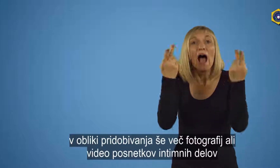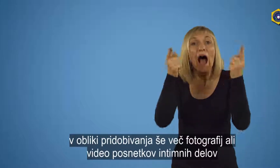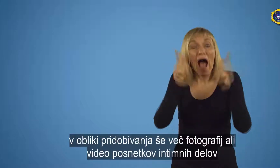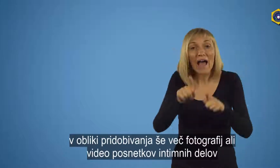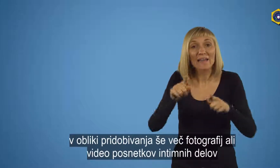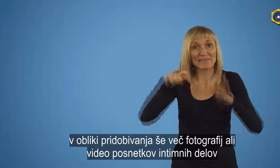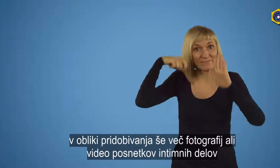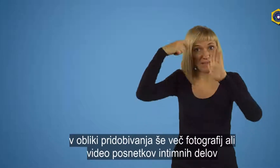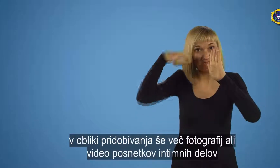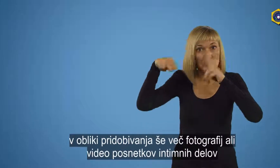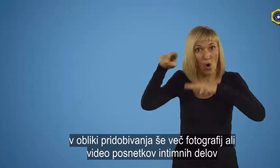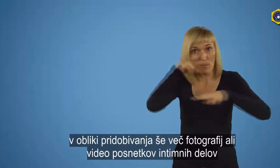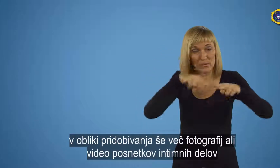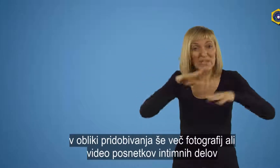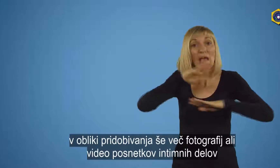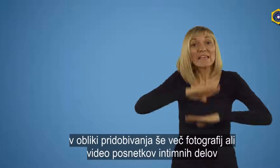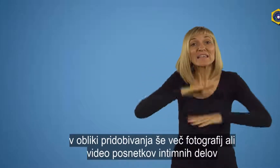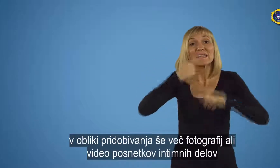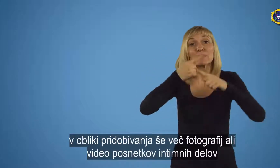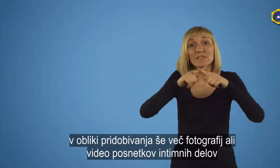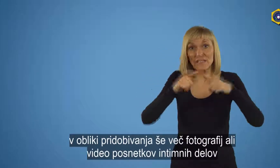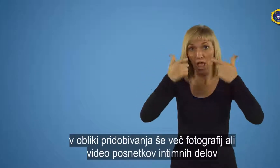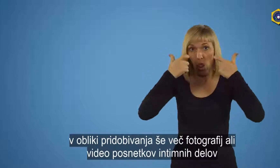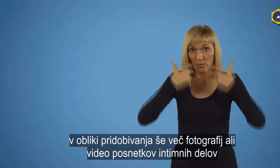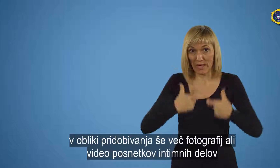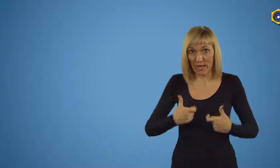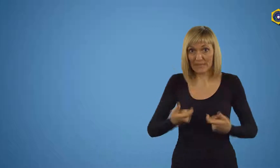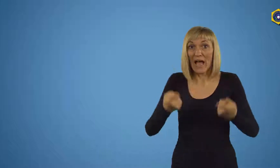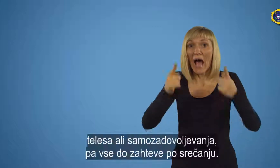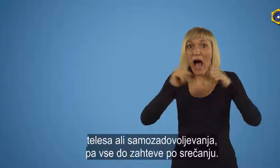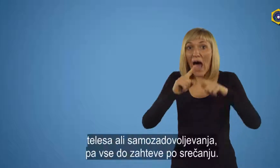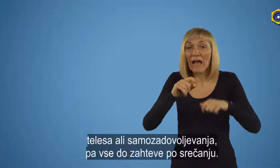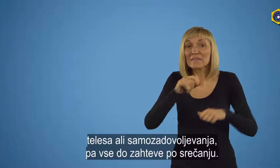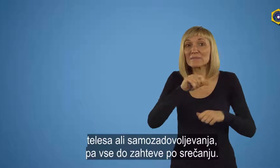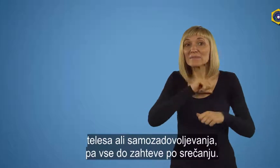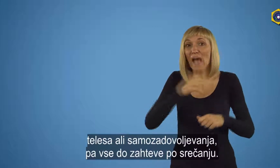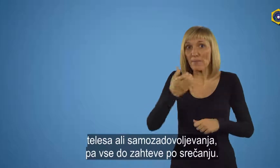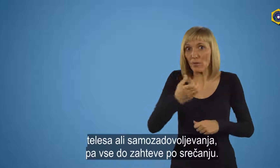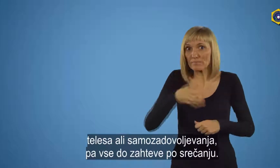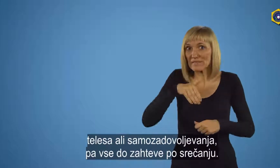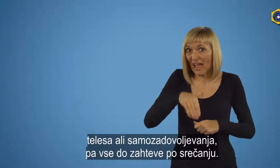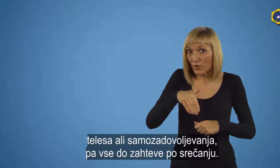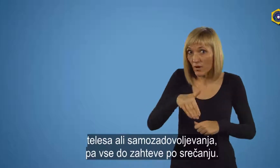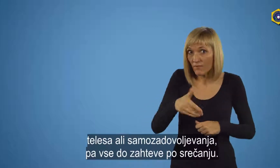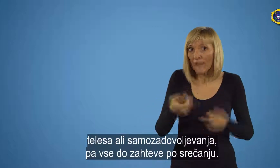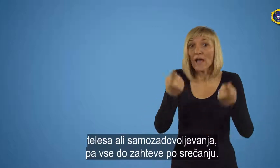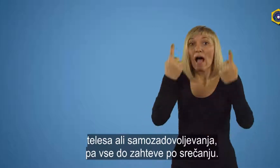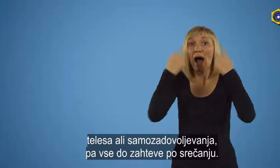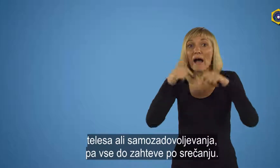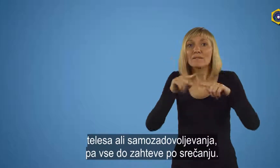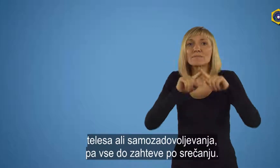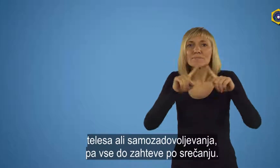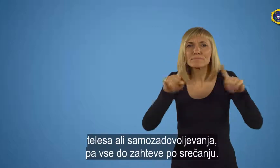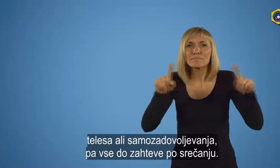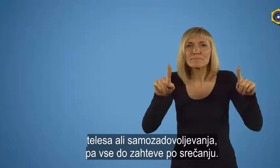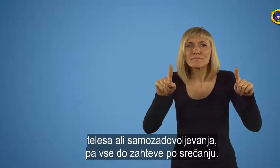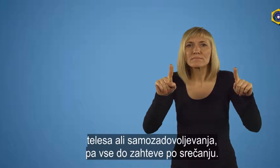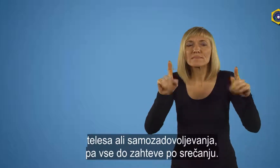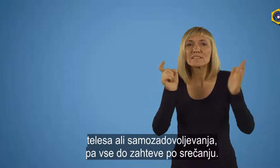fotografij ali videoposnetkov, intimnih delov telesa ali samozadovoljevanja, pa vse do zahteve po